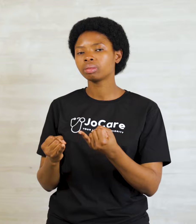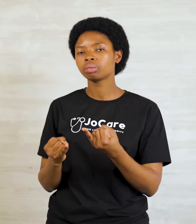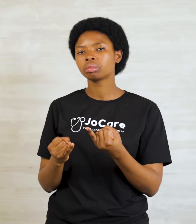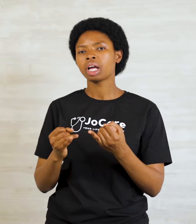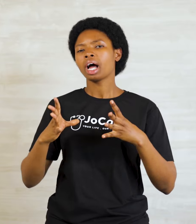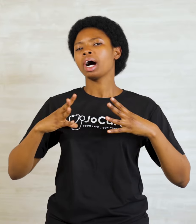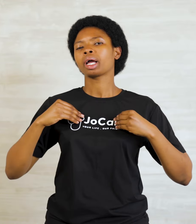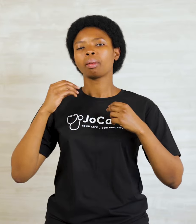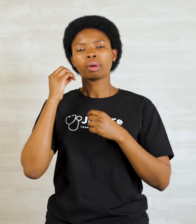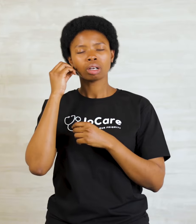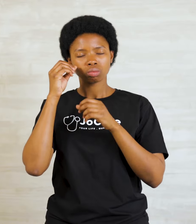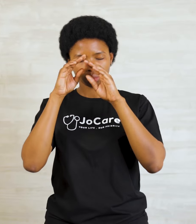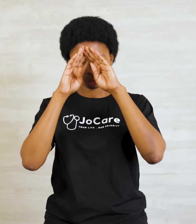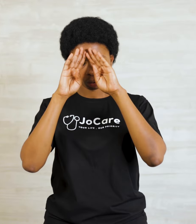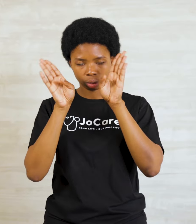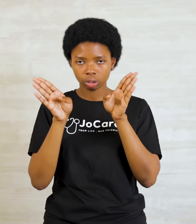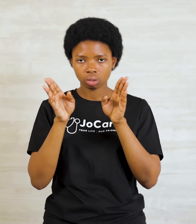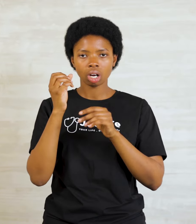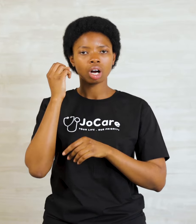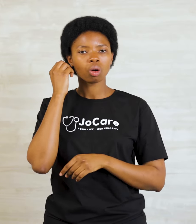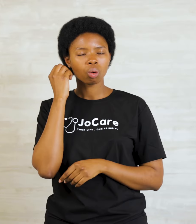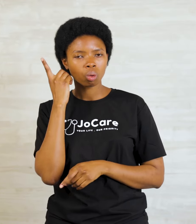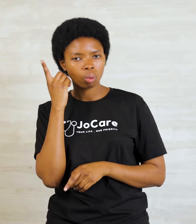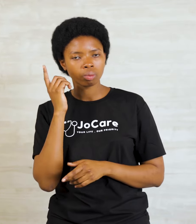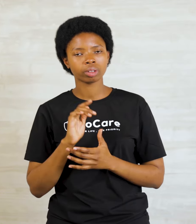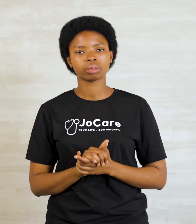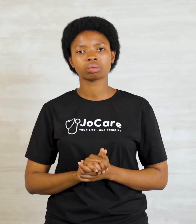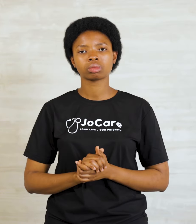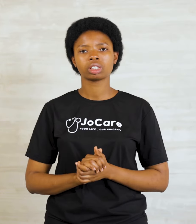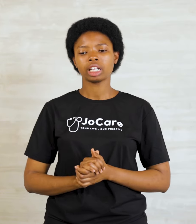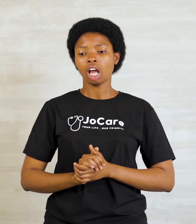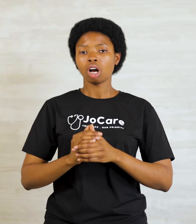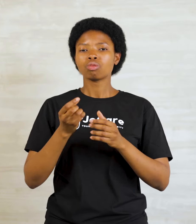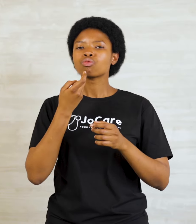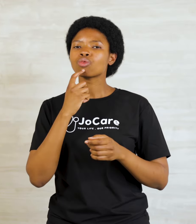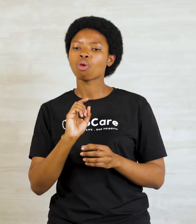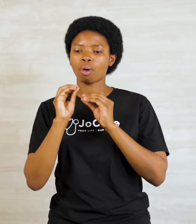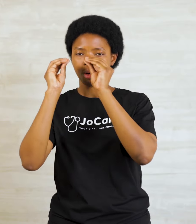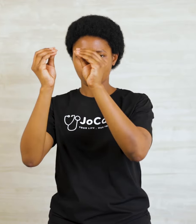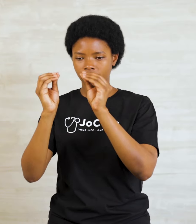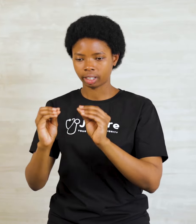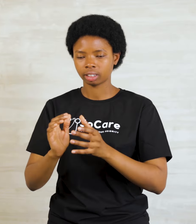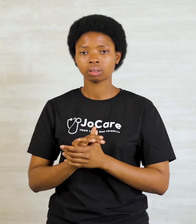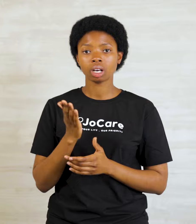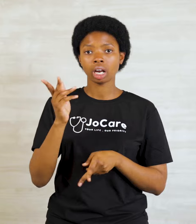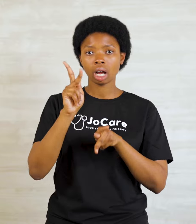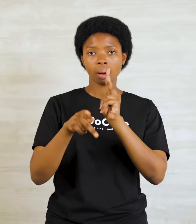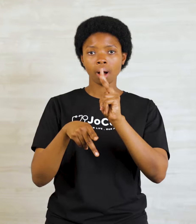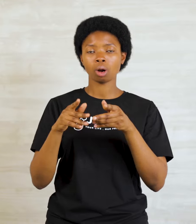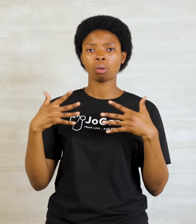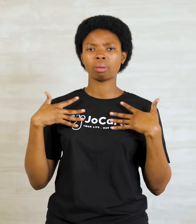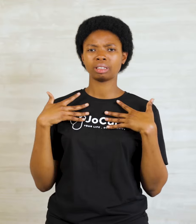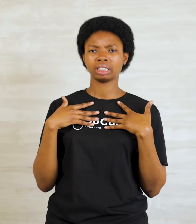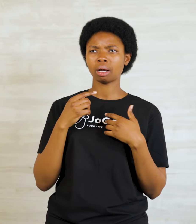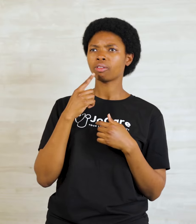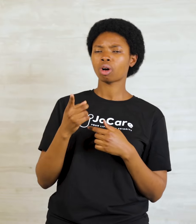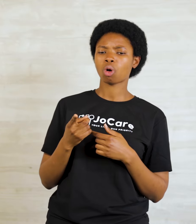agasobanukirwa ntacyakubuza kumuha amakuru ntacyakubuza kumwigisha hari ababitinya bavuga ngo nitumuha